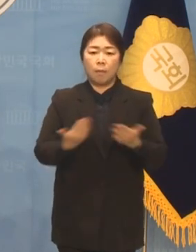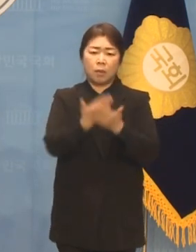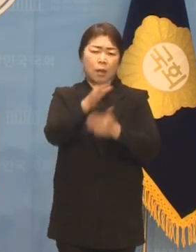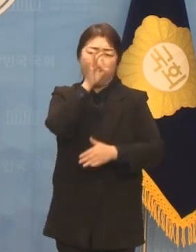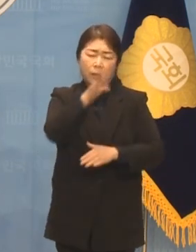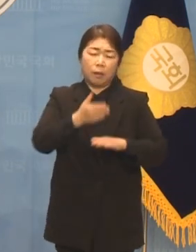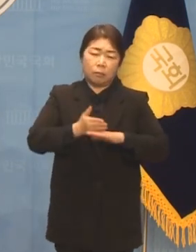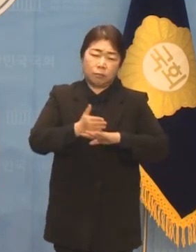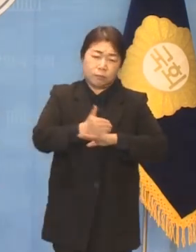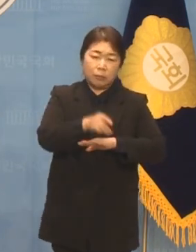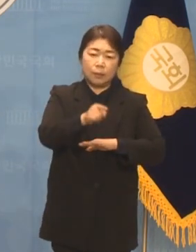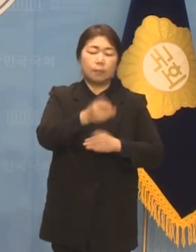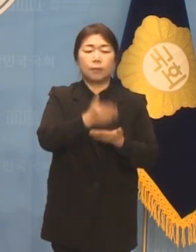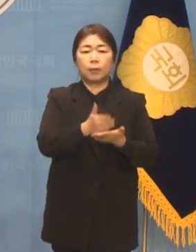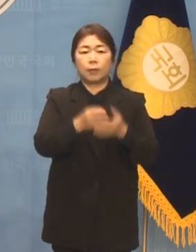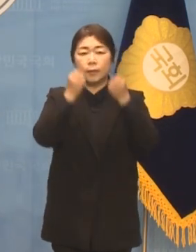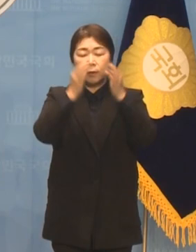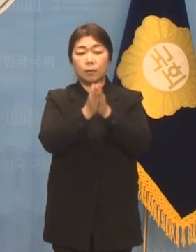선봉에 서려 합니다.